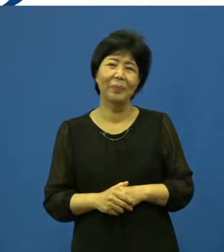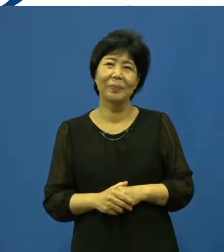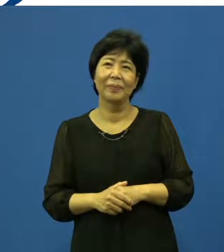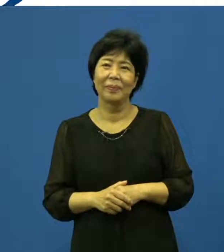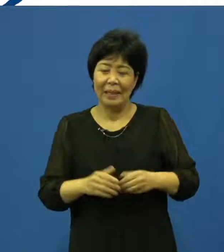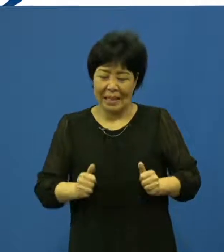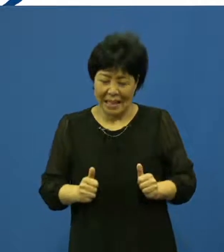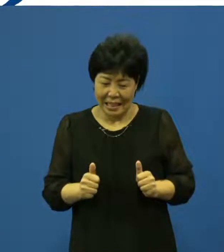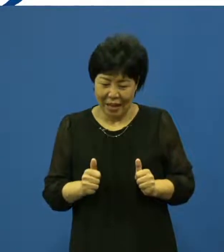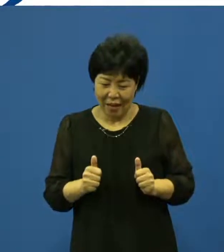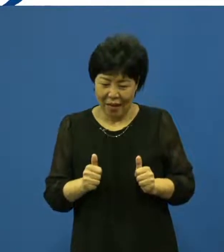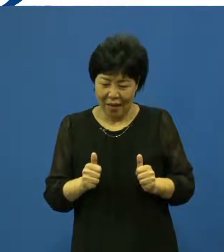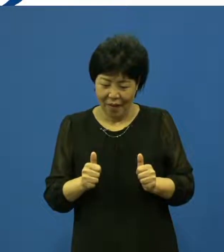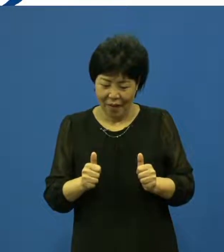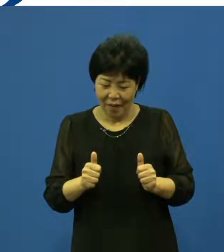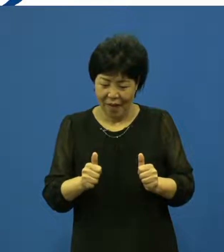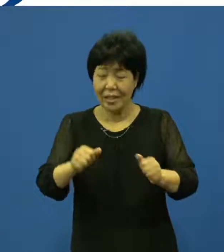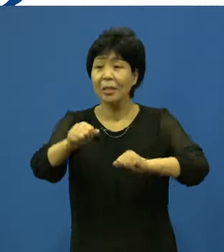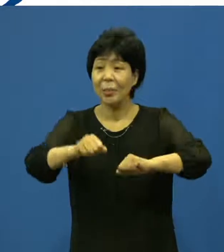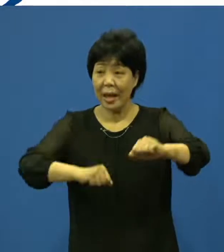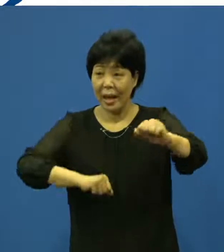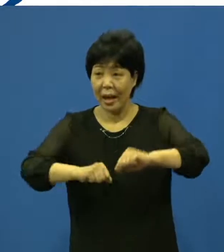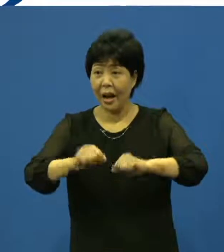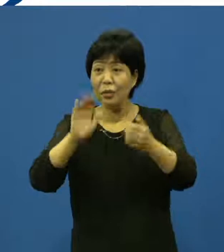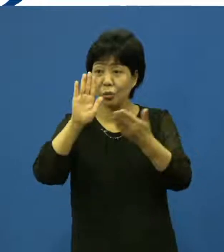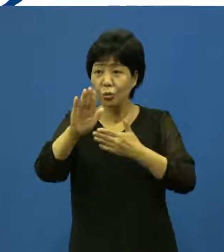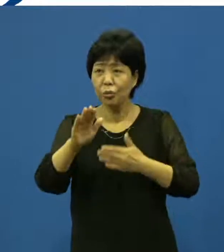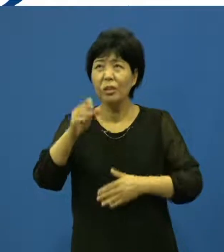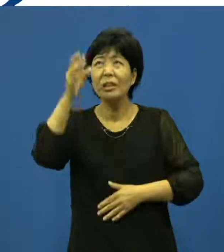여러분, 열심히 하다 보면 내 안에 기대 심리가 찾아와요.